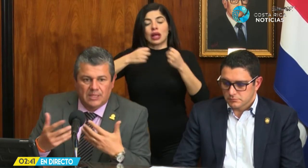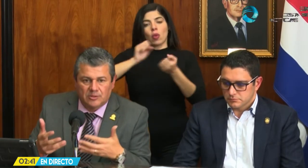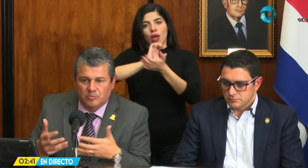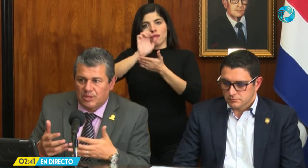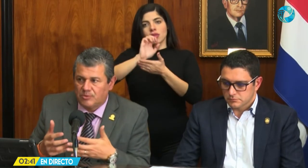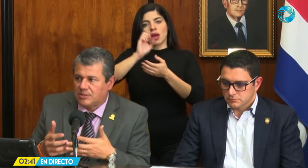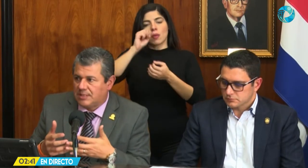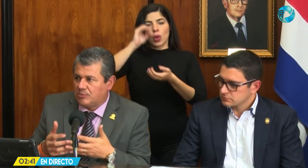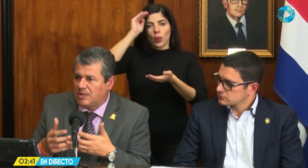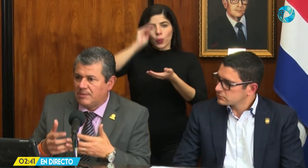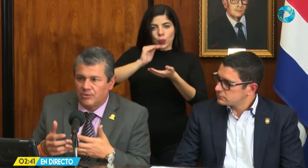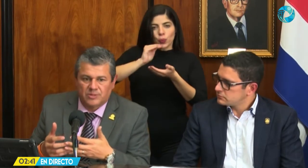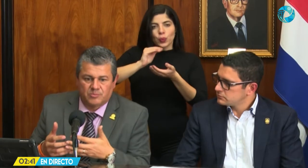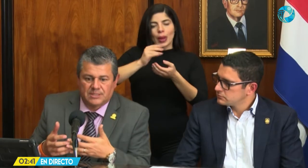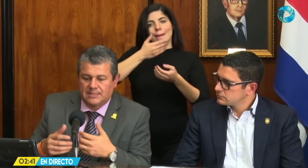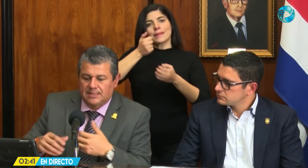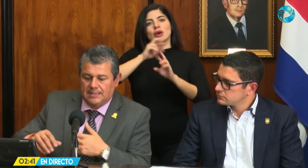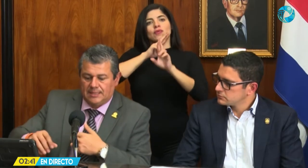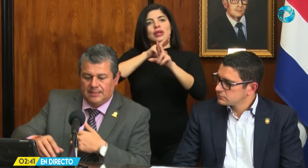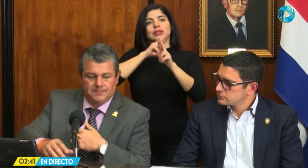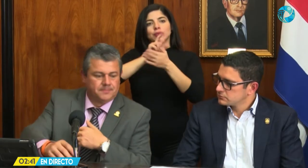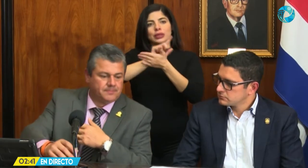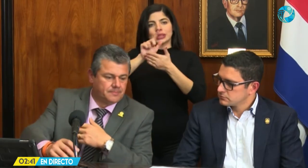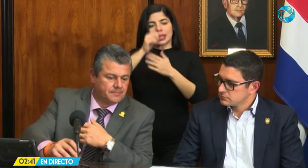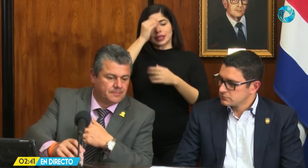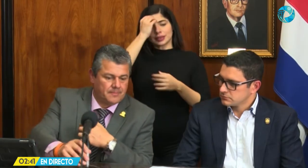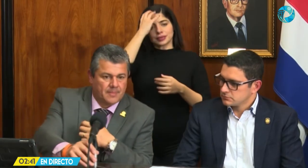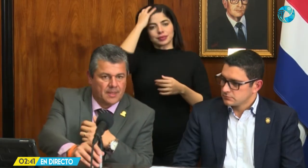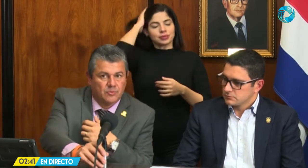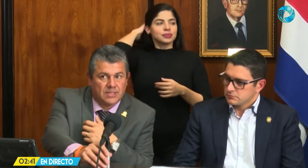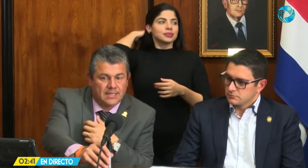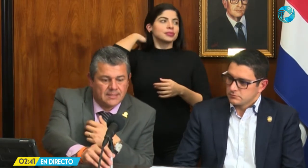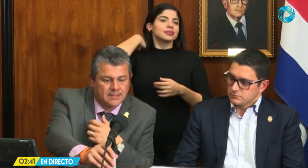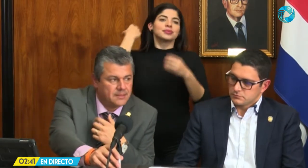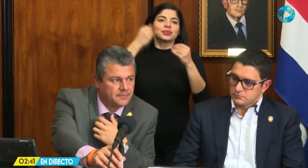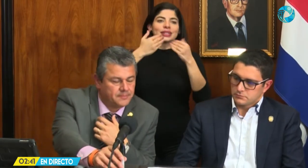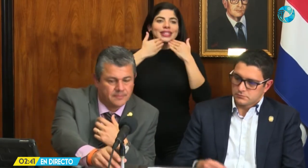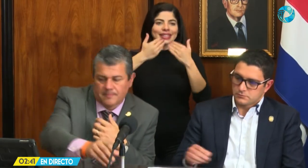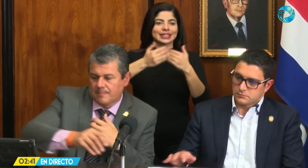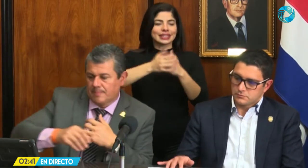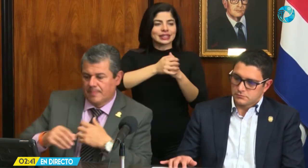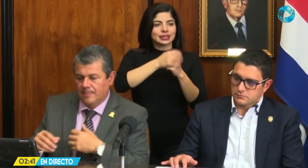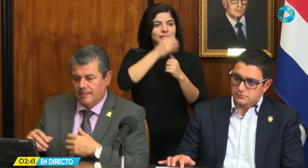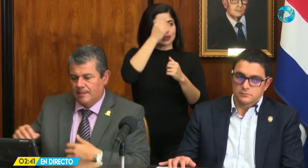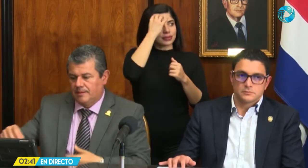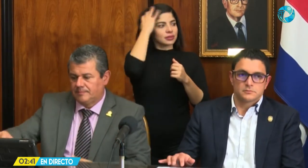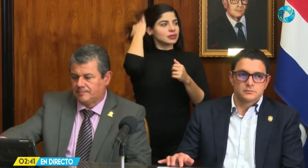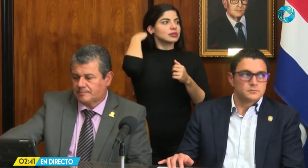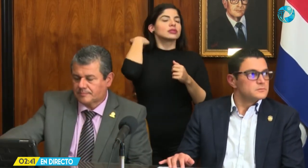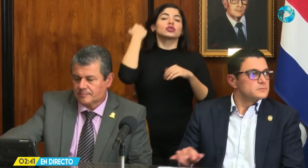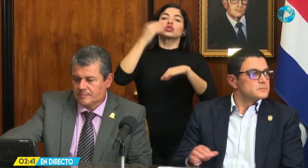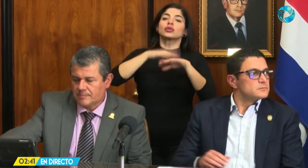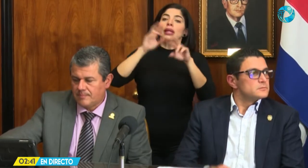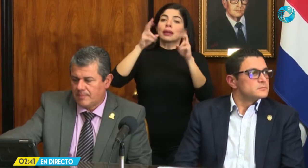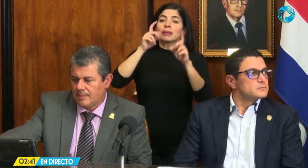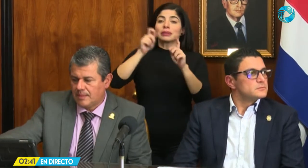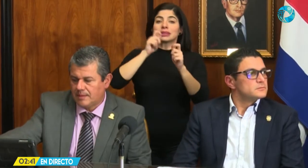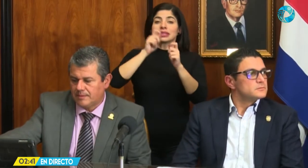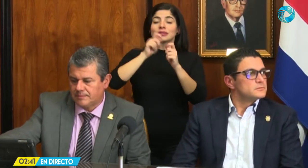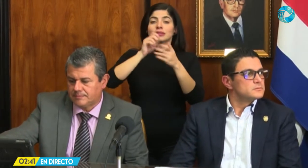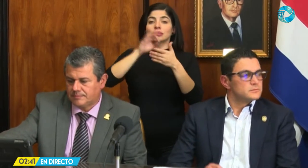que por lo tanto podamos tener una mejor respuesta sanitaria. Muchas gracias. Sobre el tema específico de